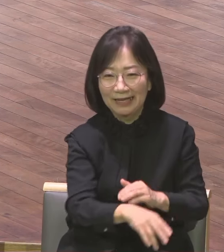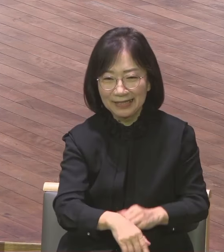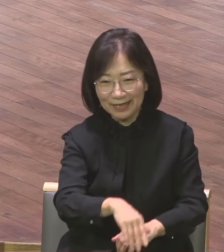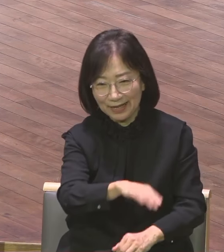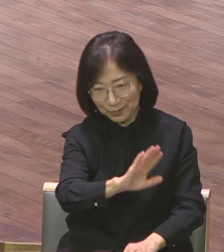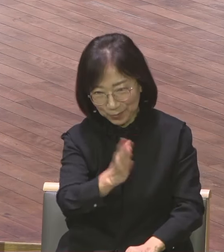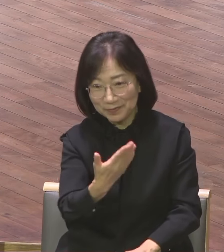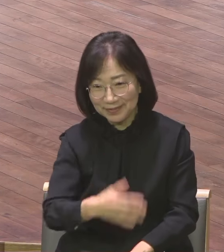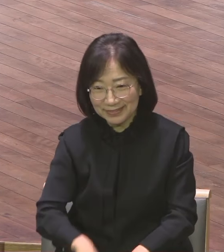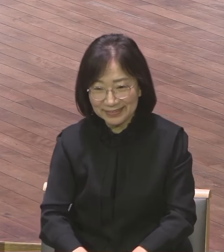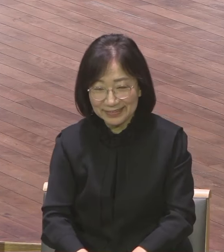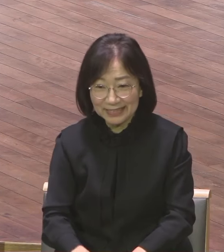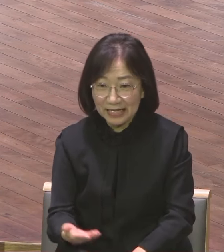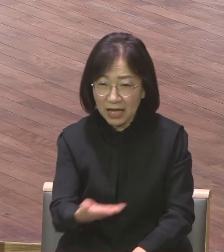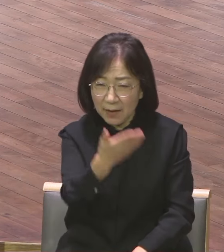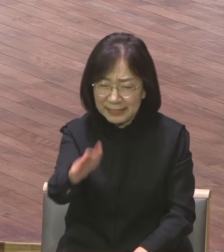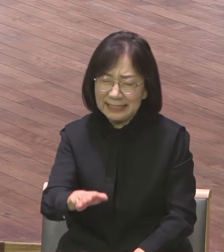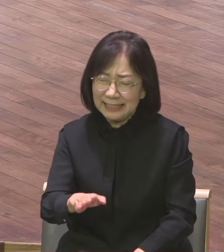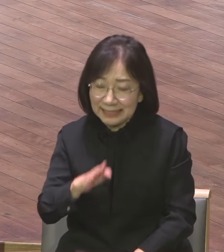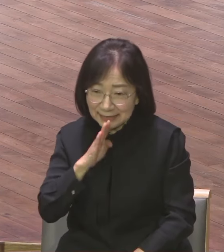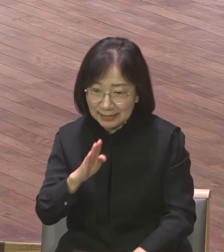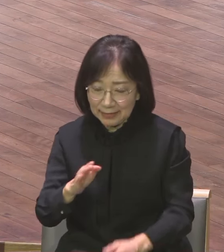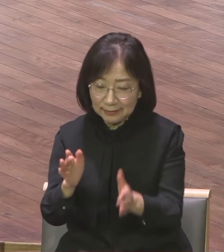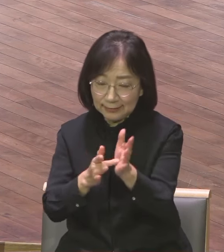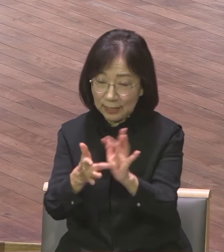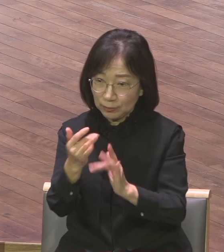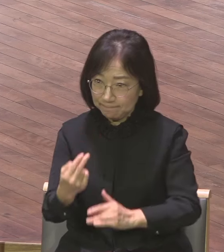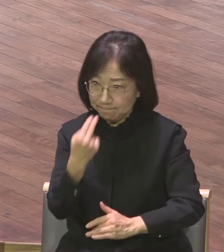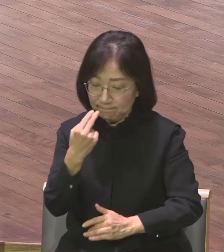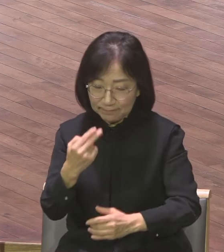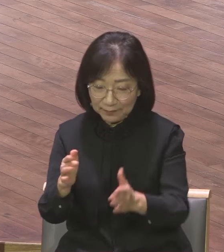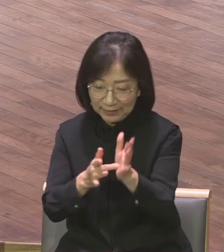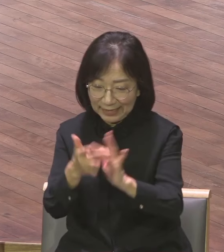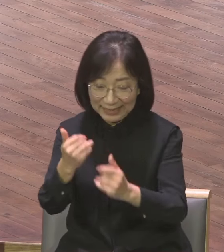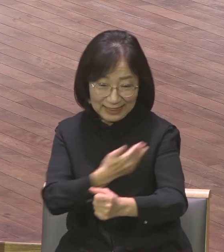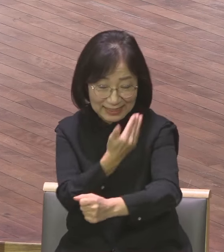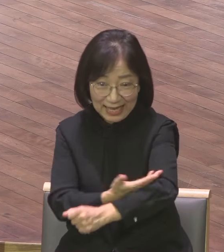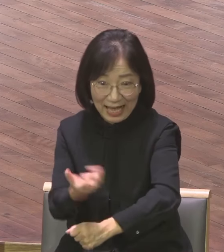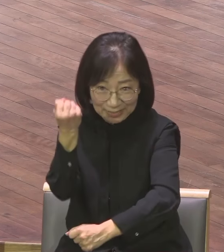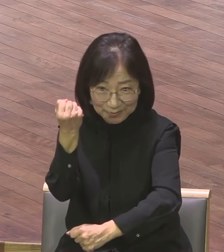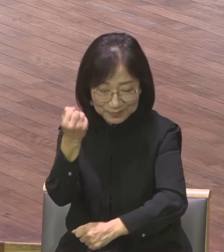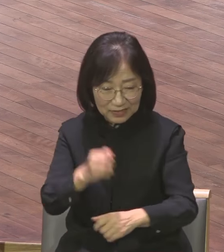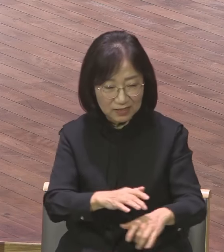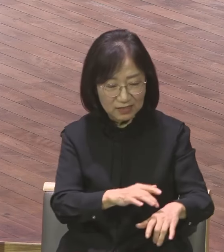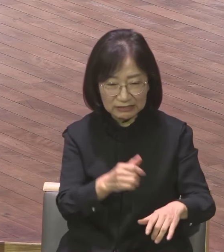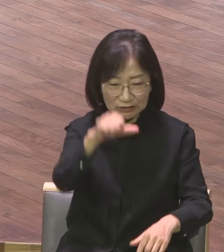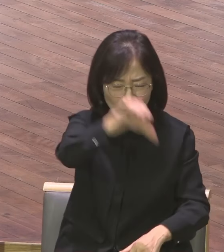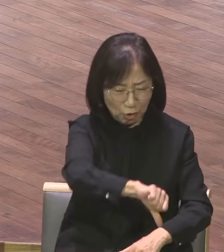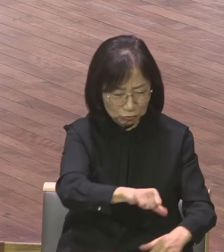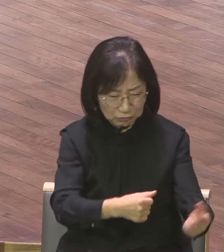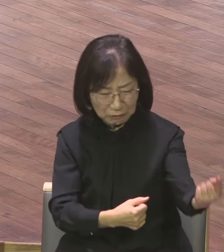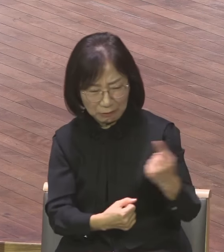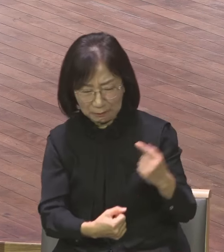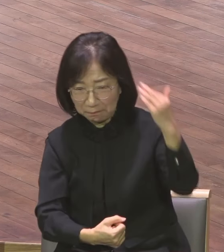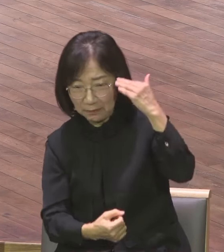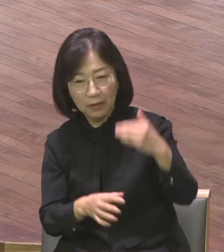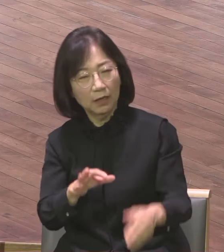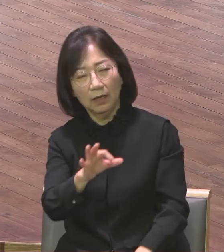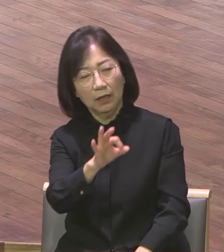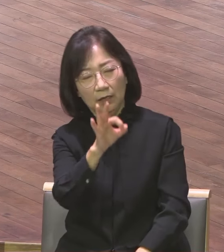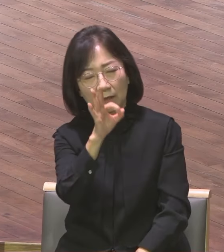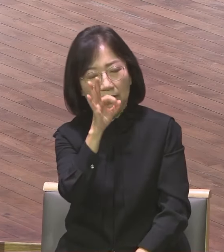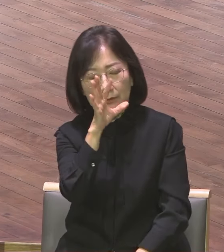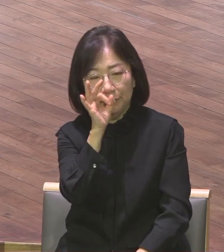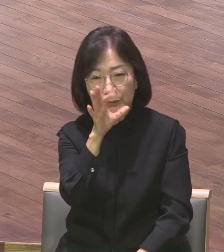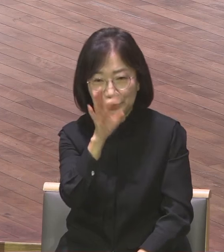있다고 하면 허감이 올 수가 없는 거예요. 저주가 올 수가 없어요. 천만 명이 저주하도 상관없어요. 예수